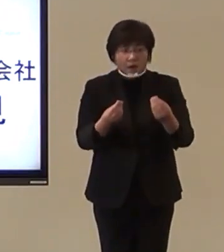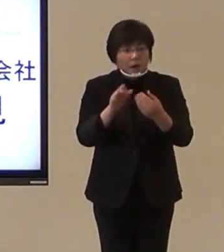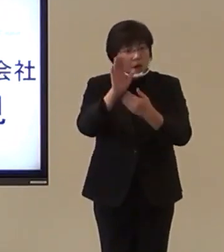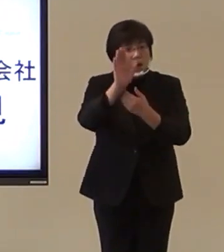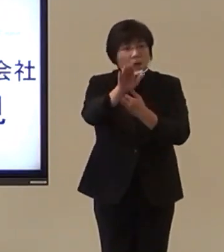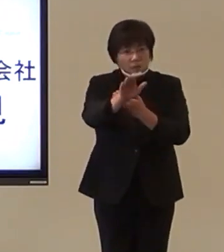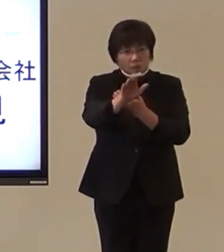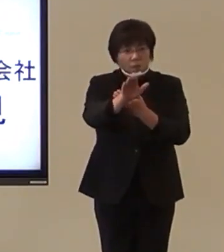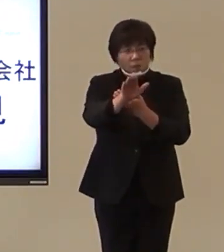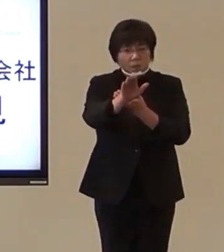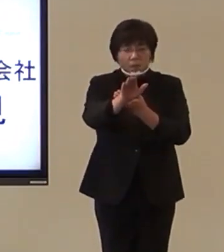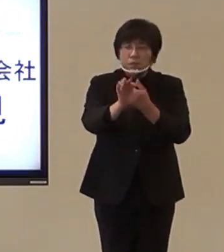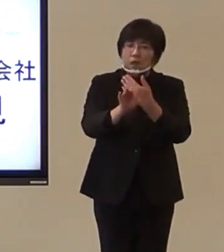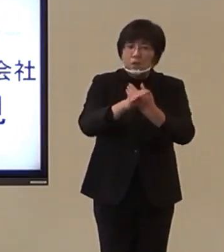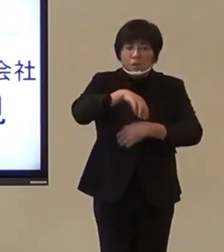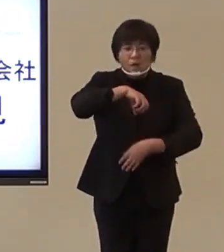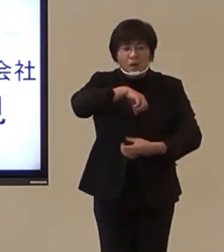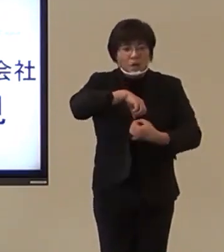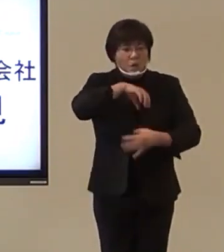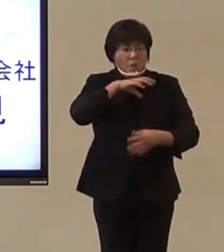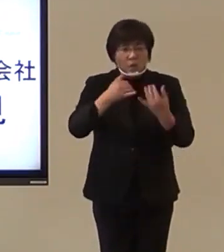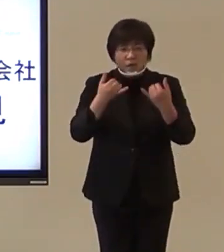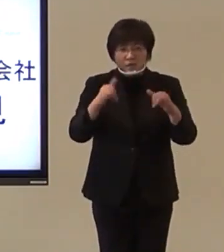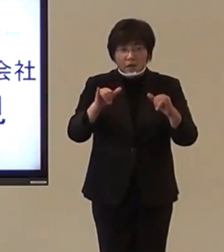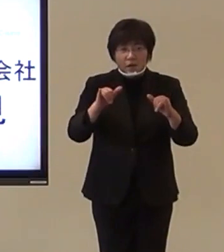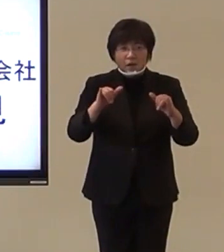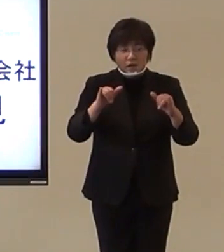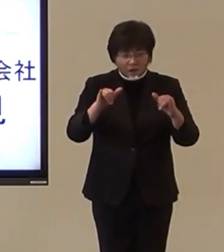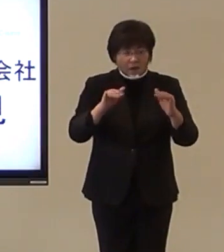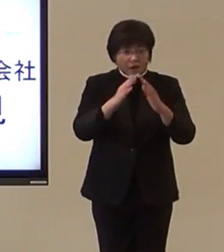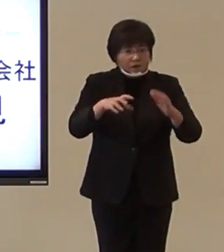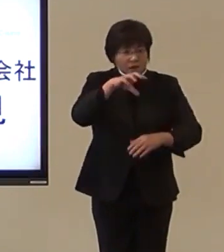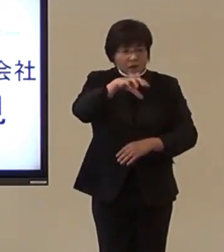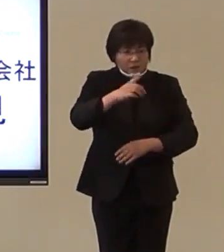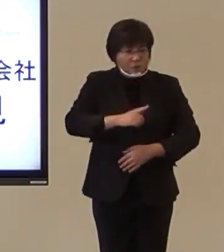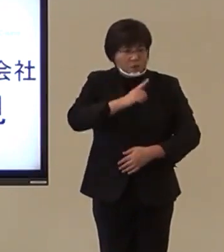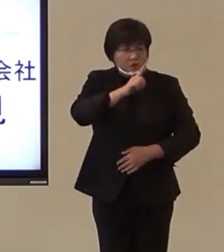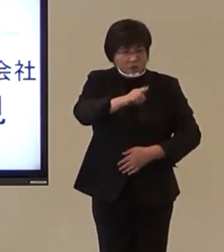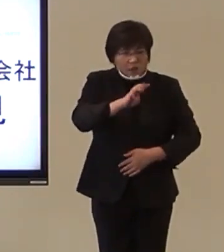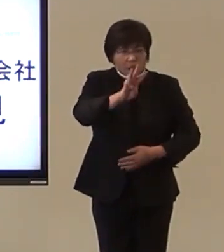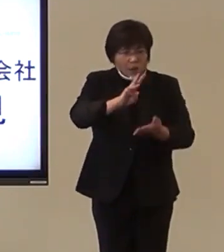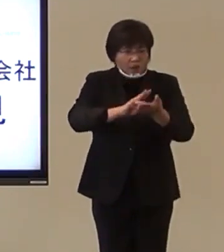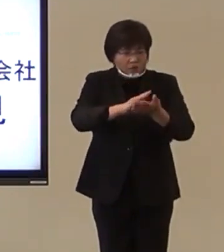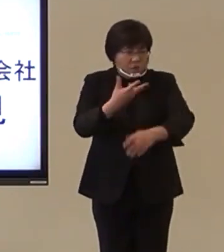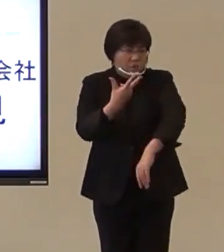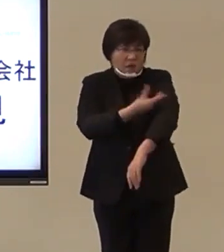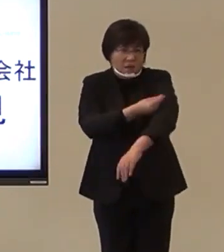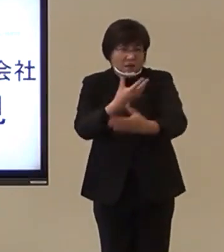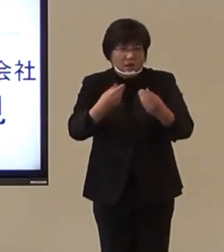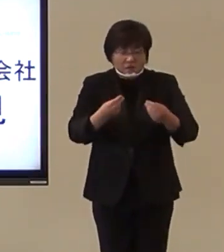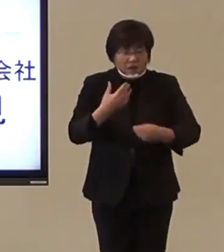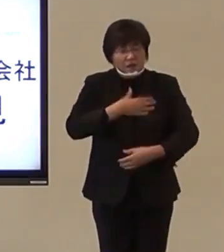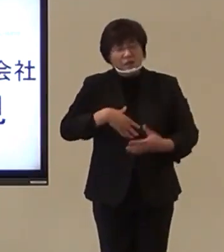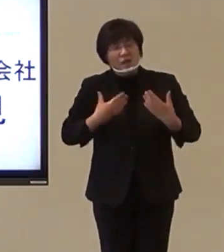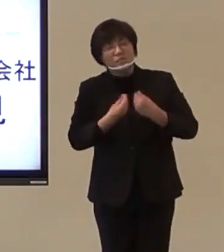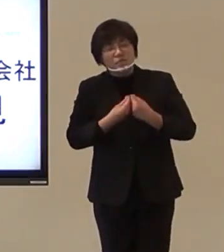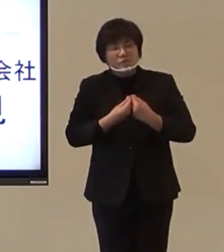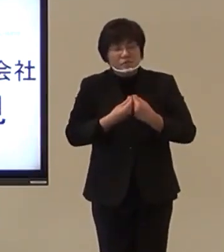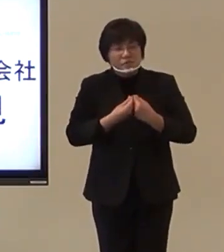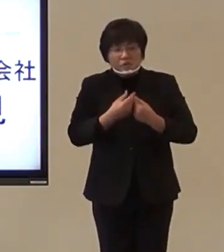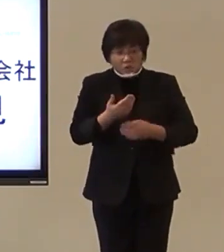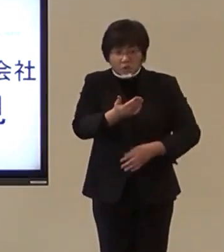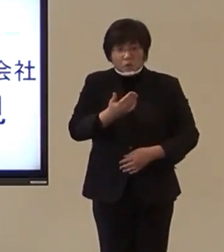った後、例えばお年寄りの方がですね、会場に来て急に、ね、もちろん気分も悪いから打ちたく